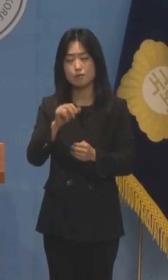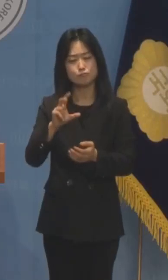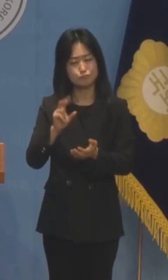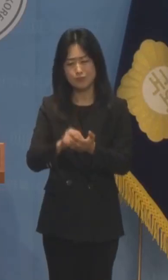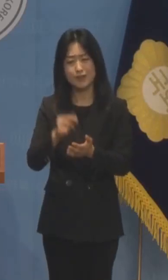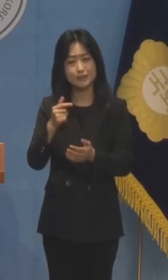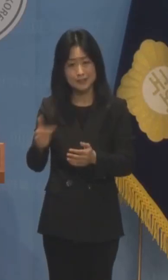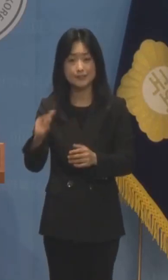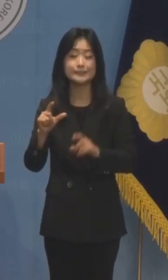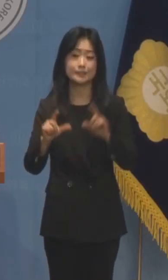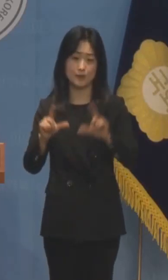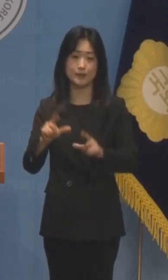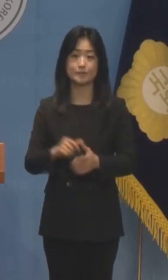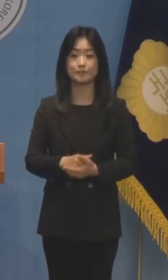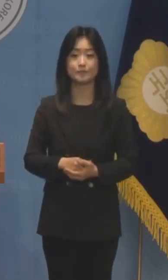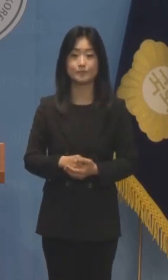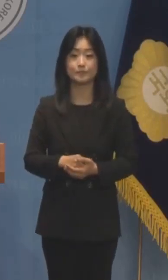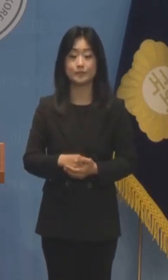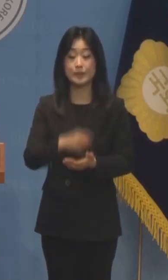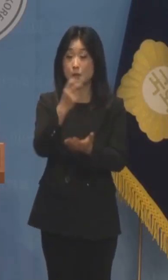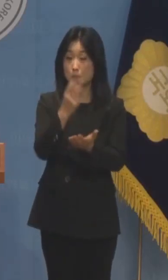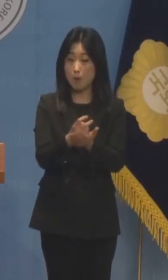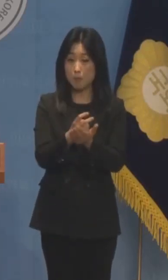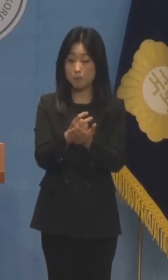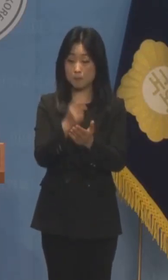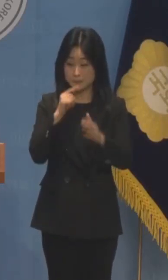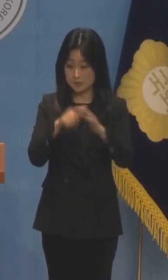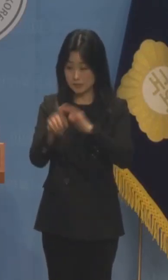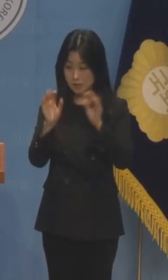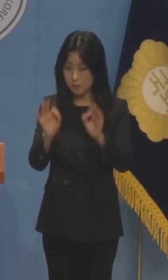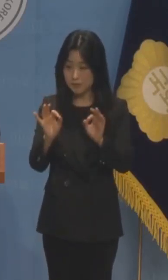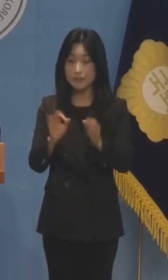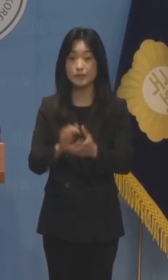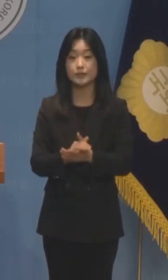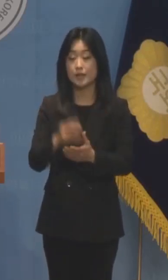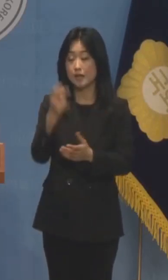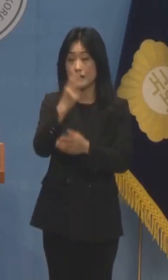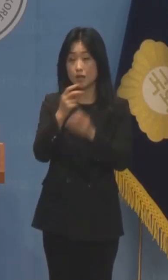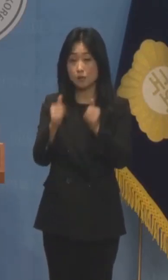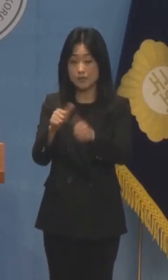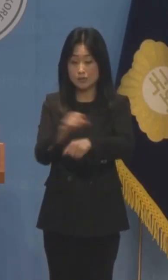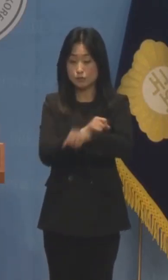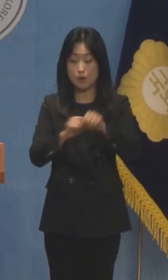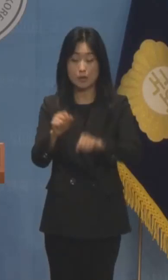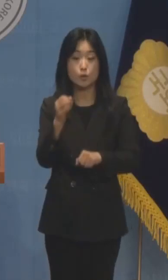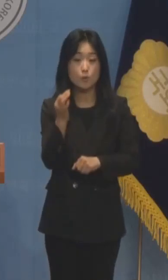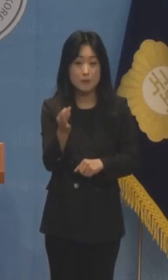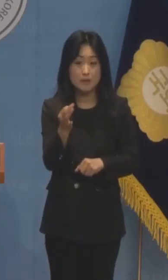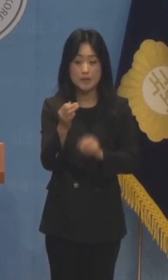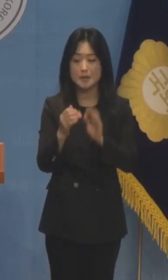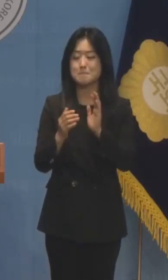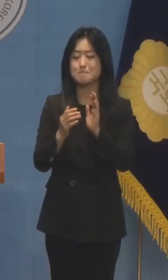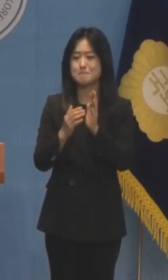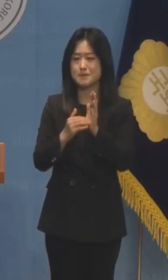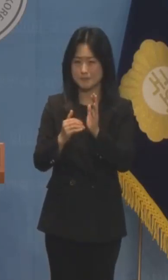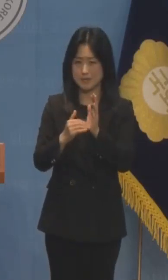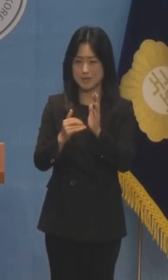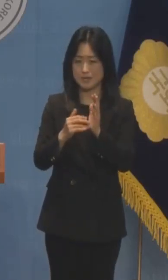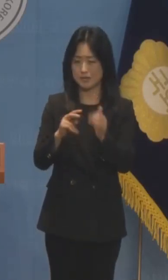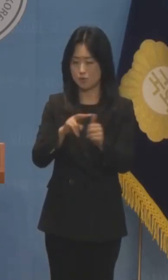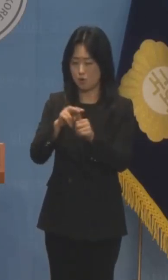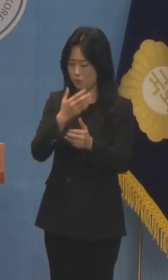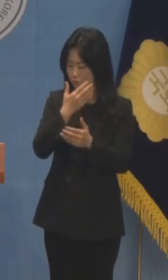중대한 사건입니다. 법령과 지침에 따르면 검찰 특활비는 기밀을 요구하는